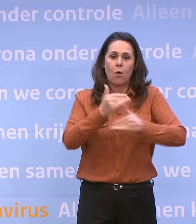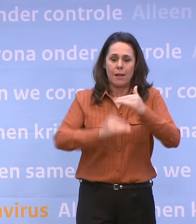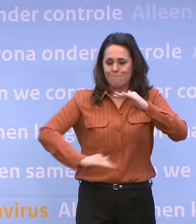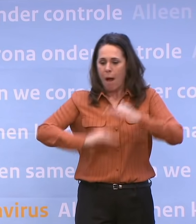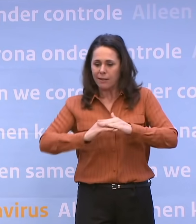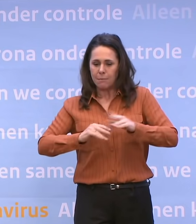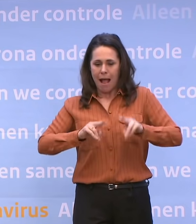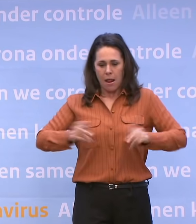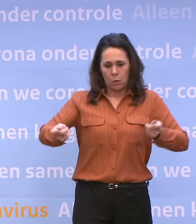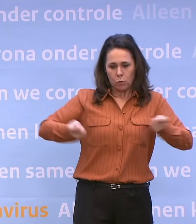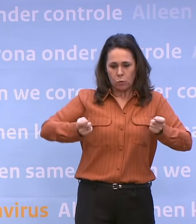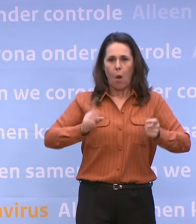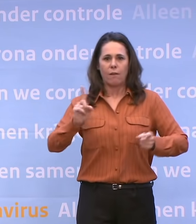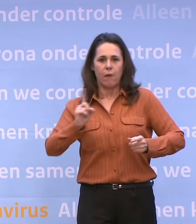gebeurt.